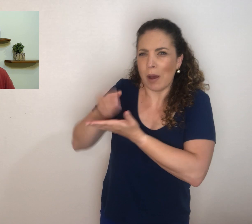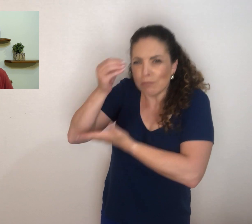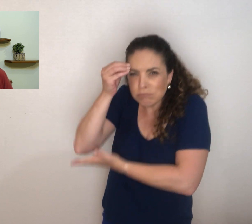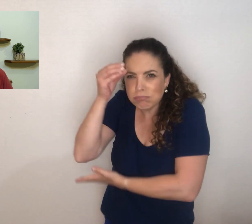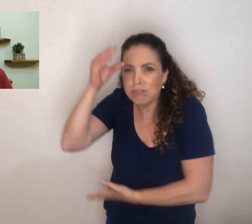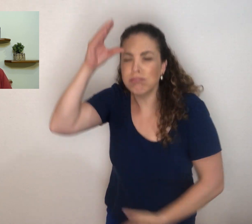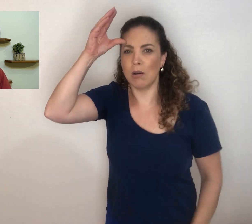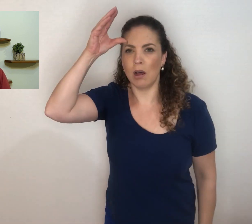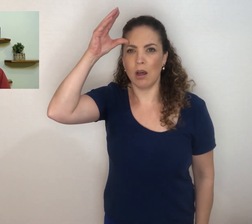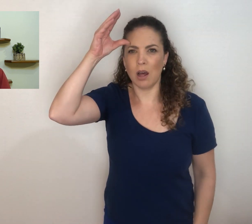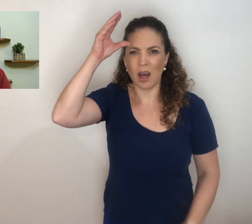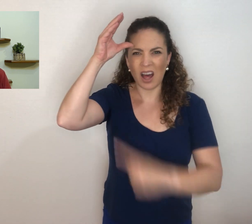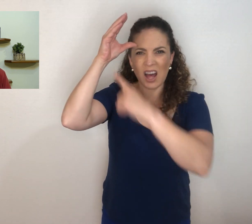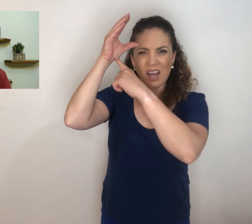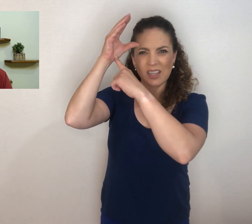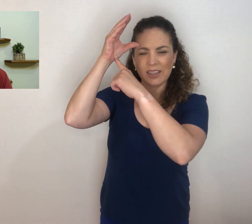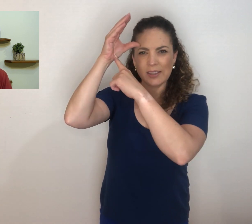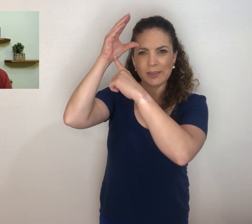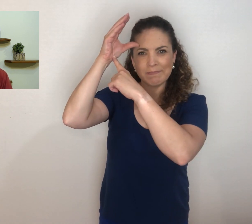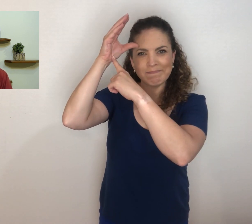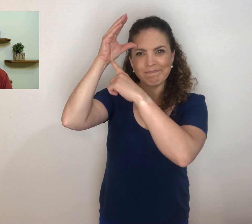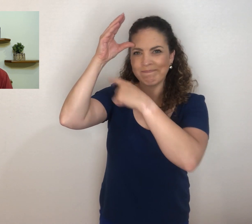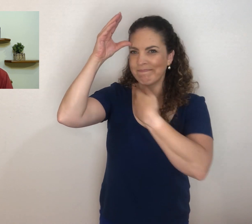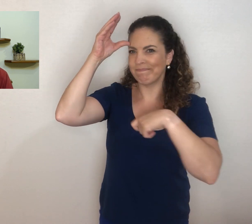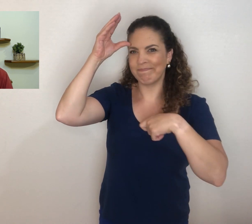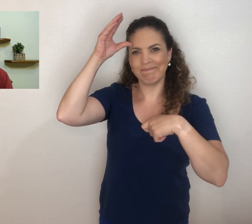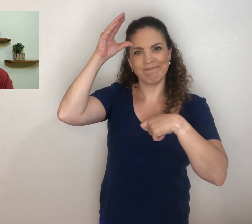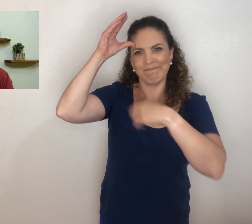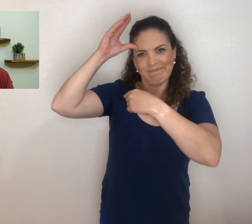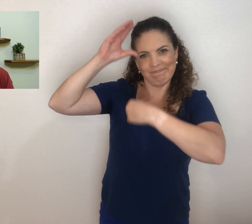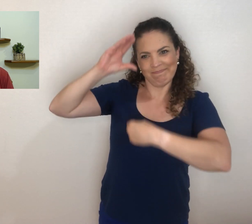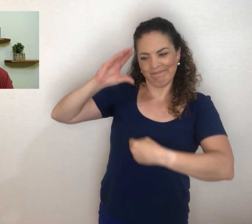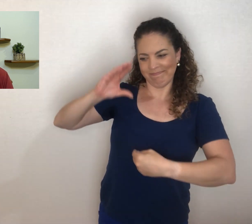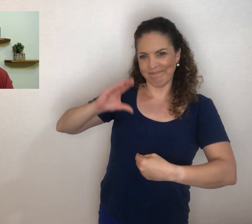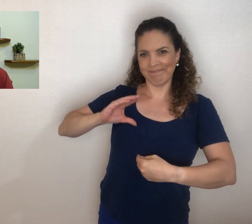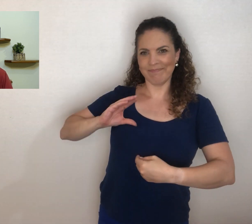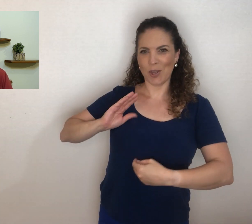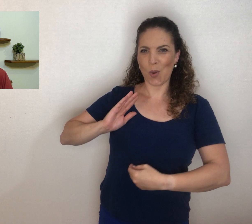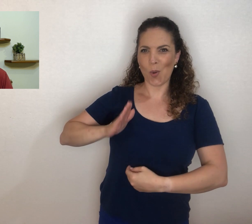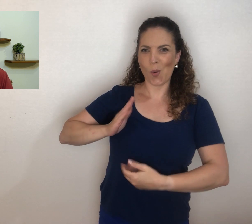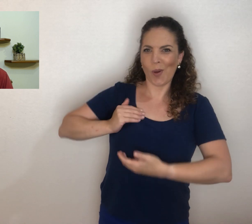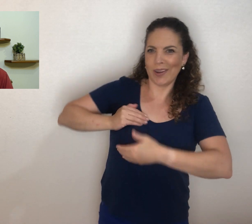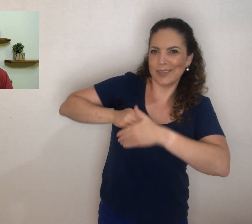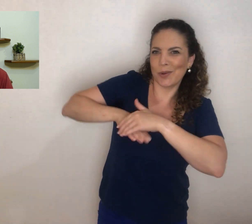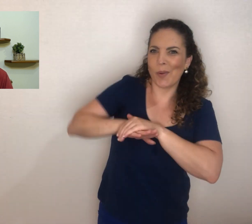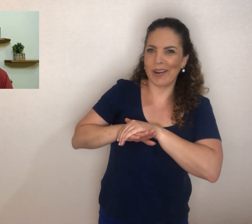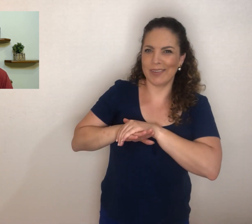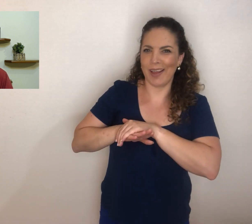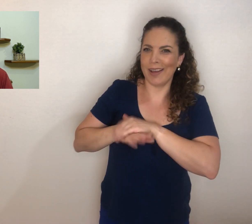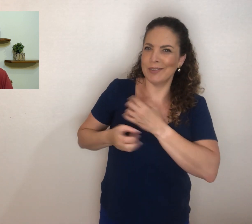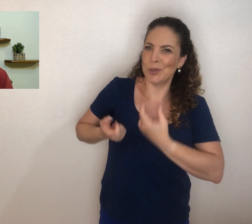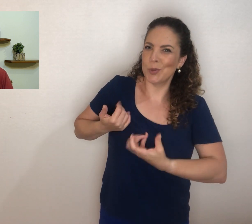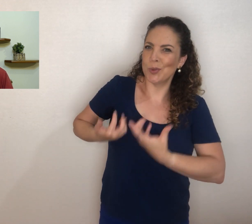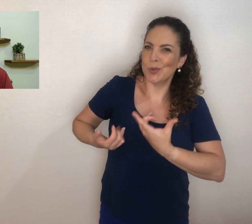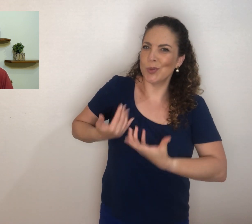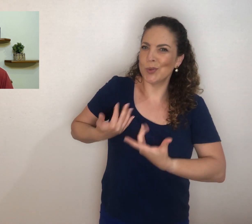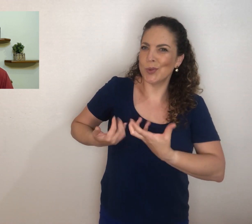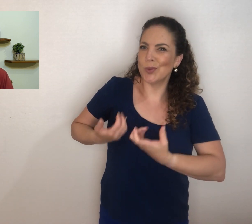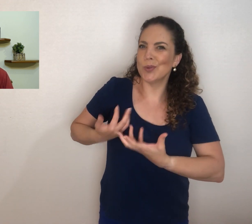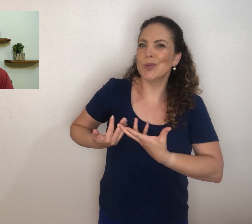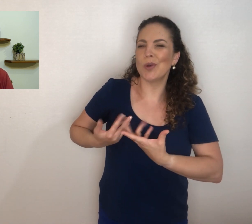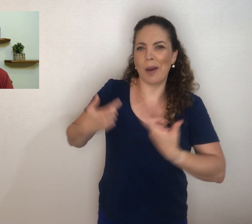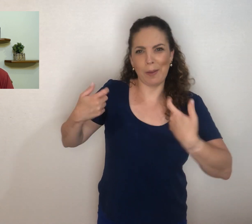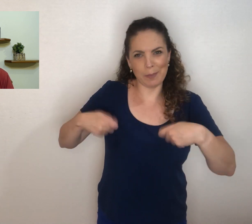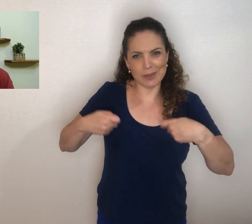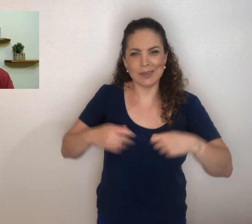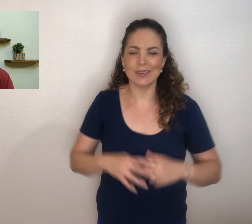coração. Nosso coração tem que estar aquecido com estas palavras do Senhor.